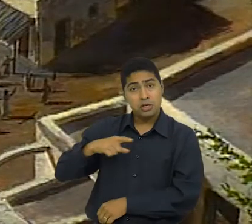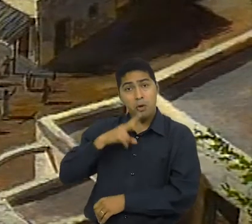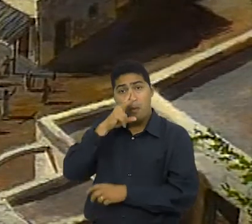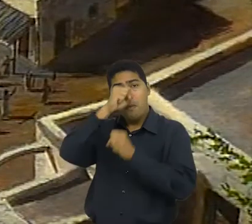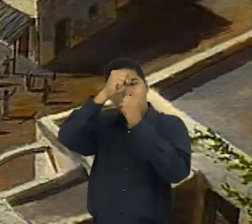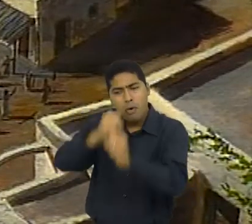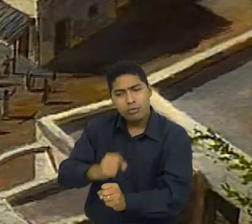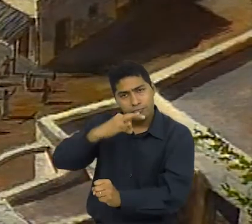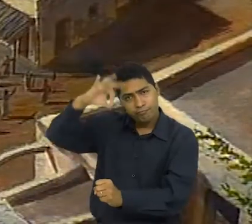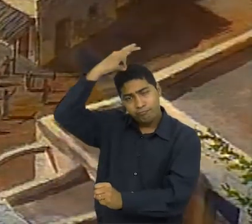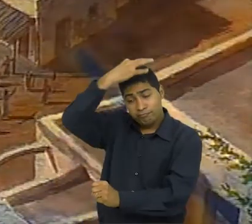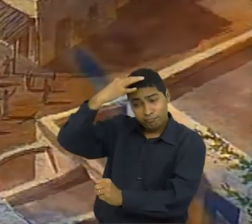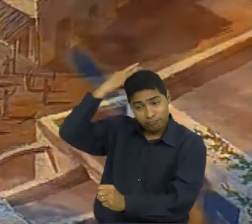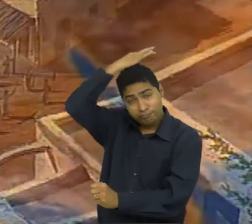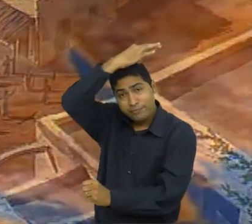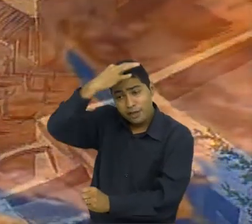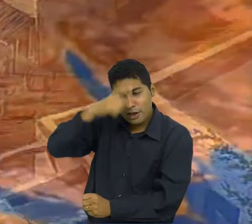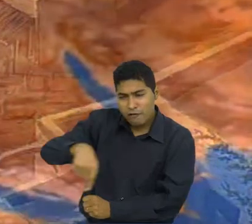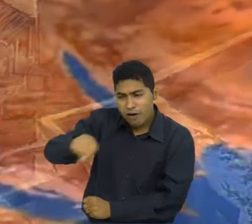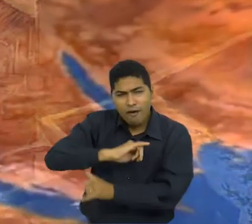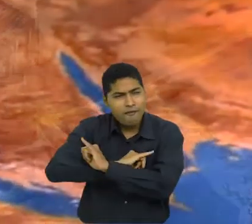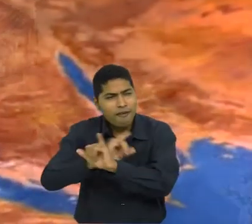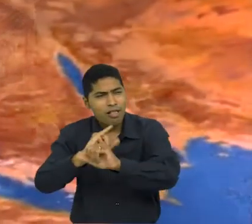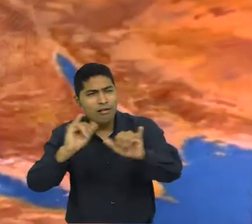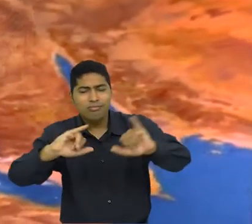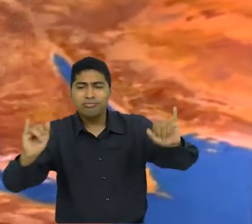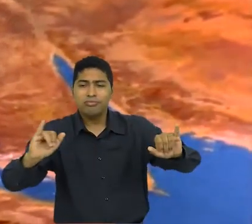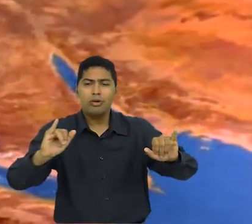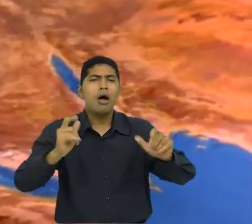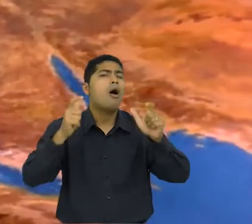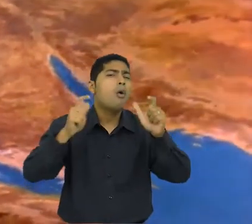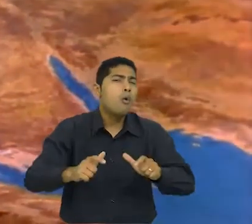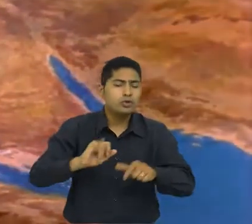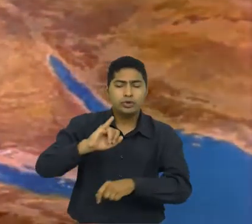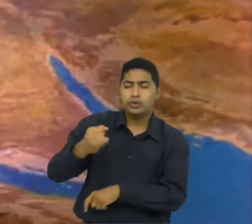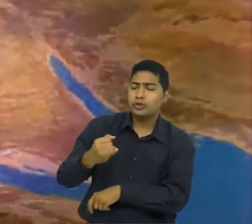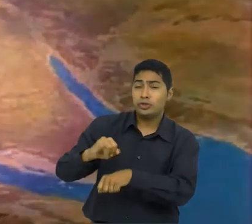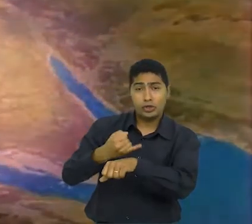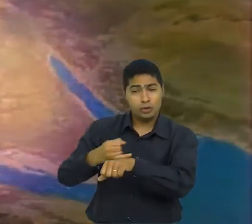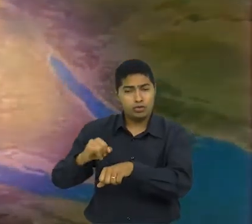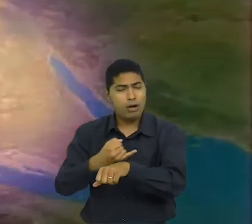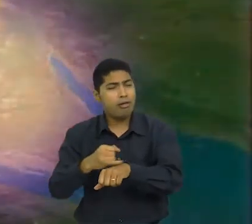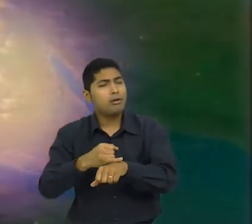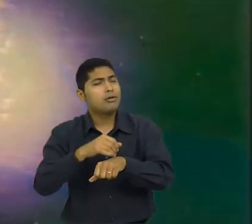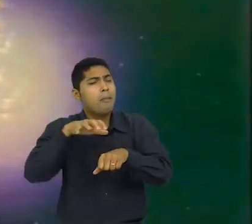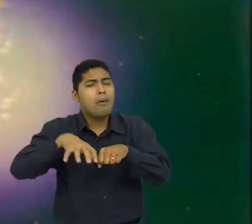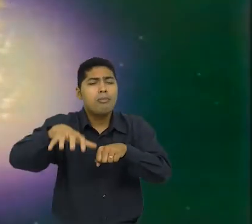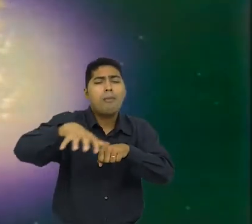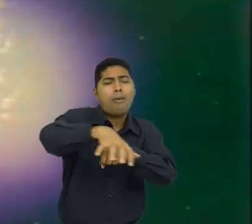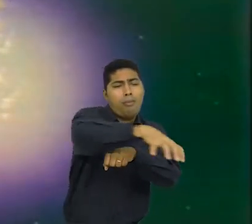Espírito Santo e falarão de mim a outras pessoas, tanto em Jerusalém, como em toda a Judéia e Samaria e até os